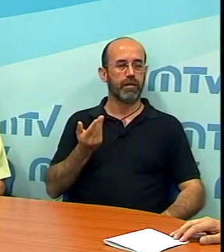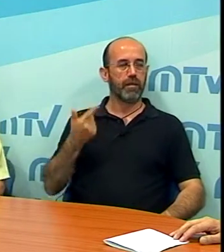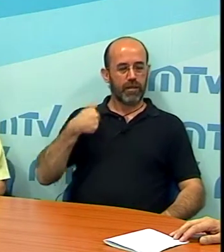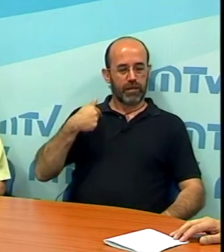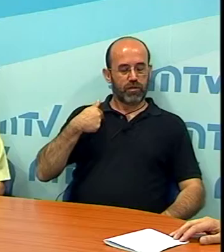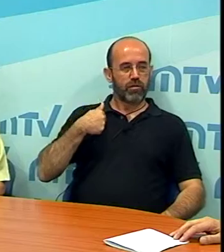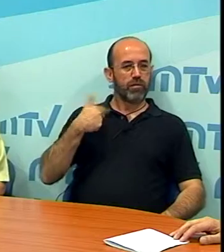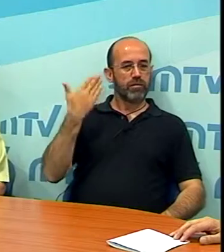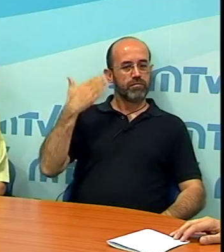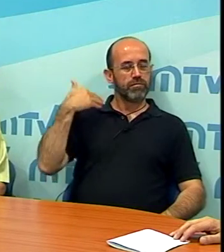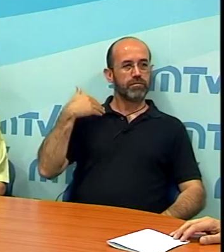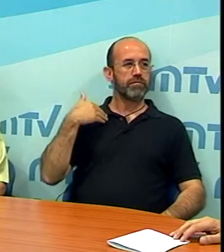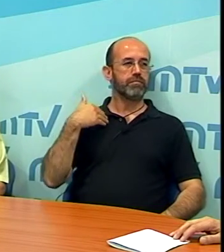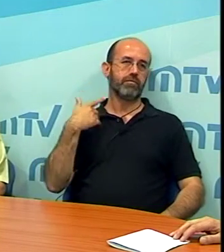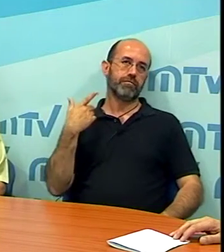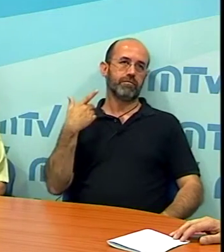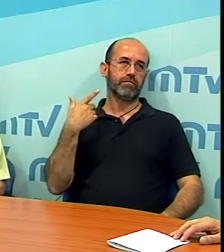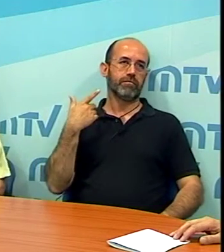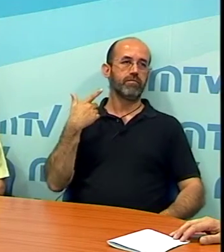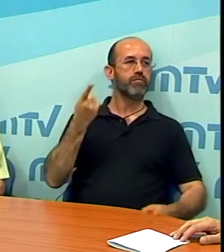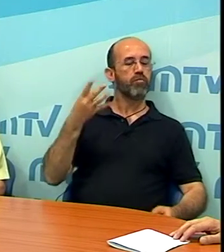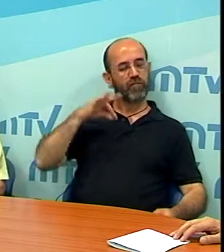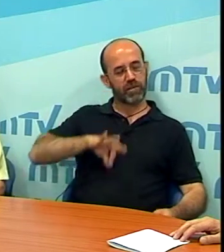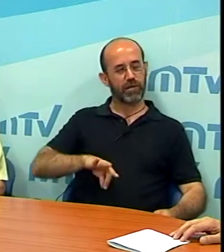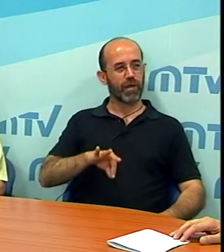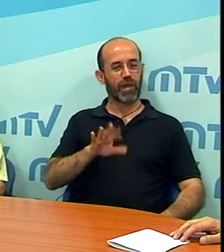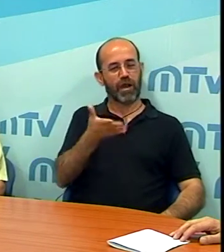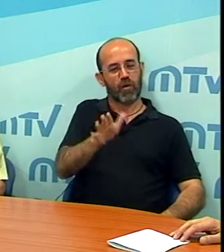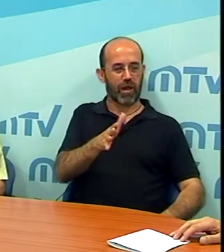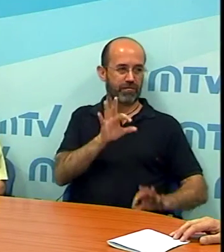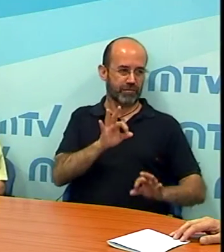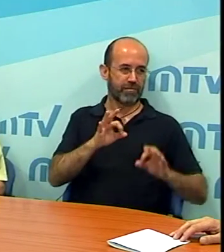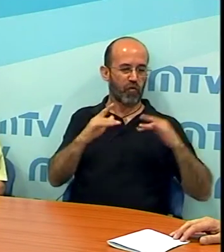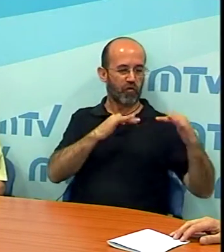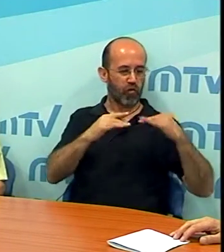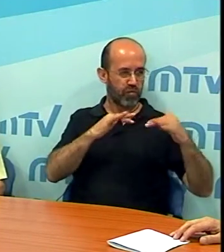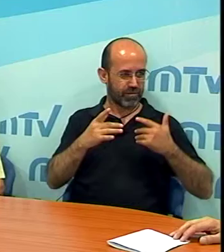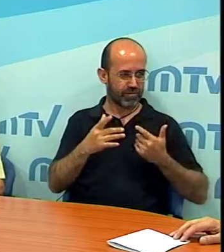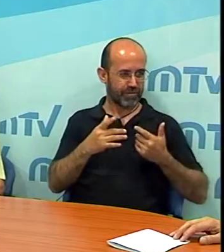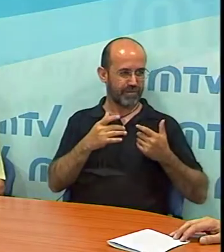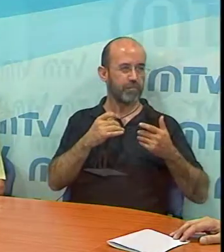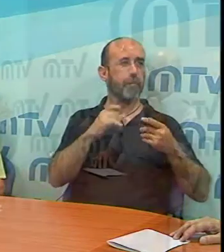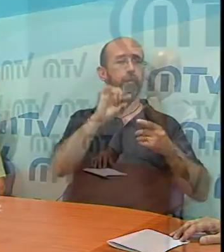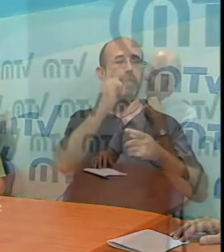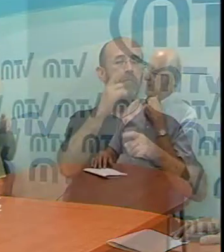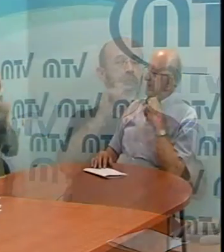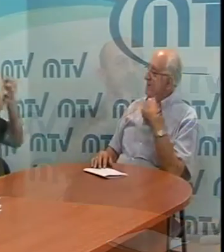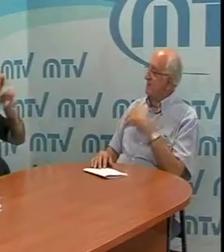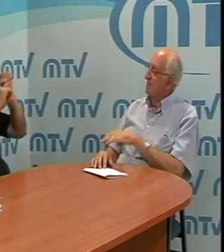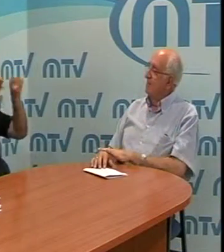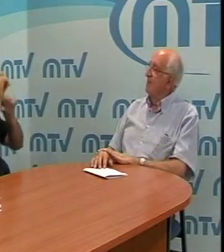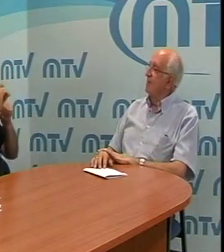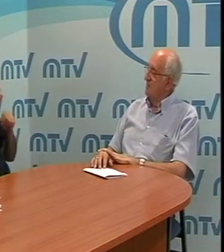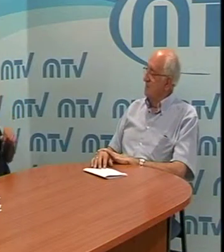fui un regular profesional del fútbol en primera división, en Uruguay, en mi